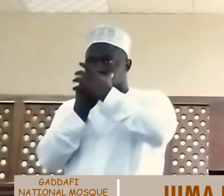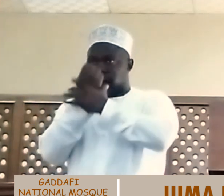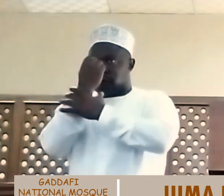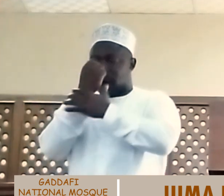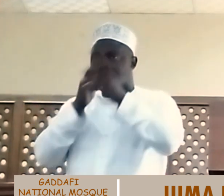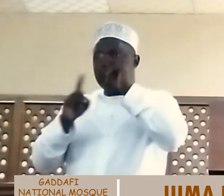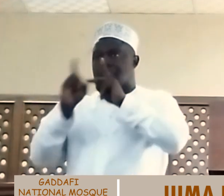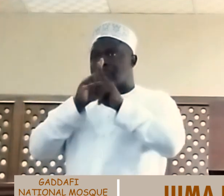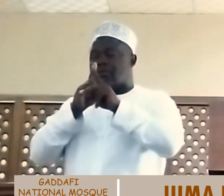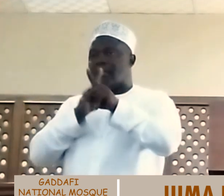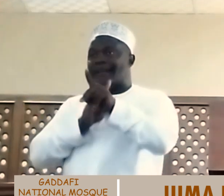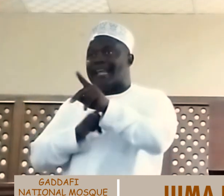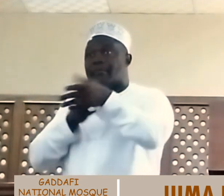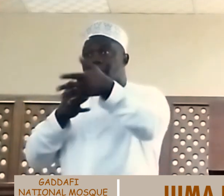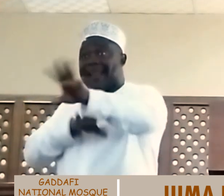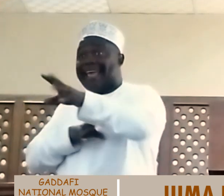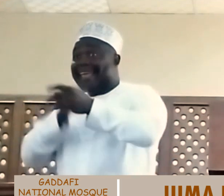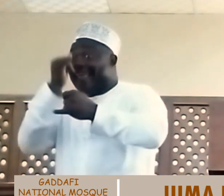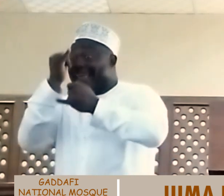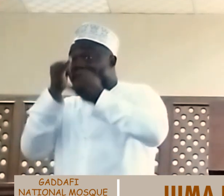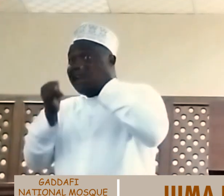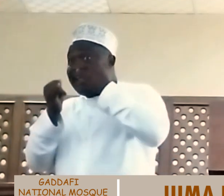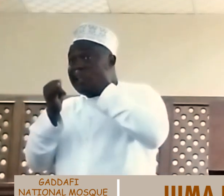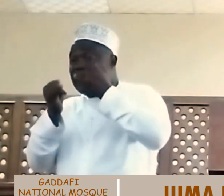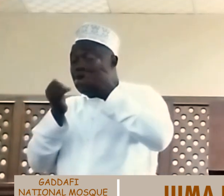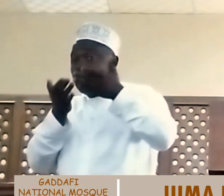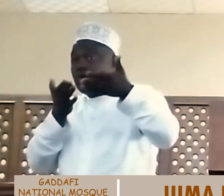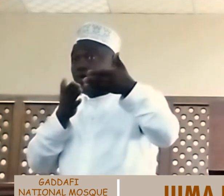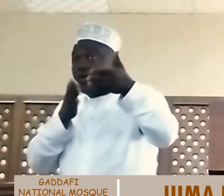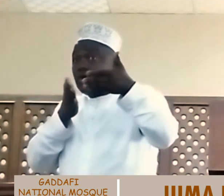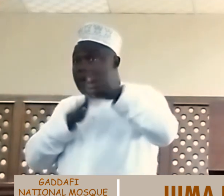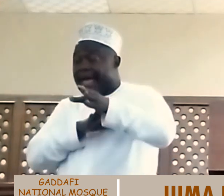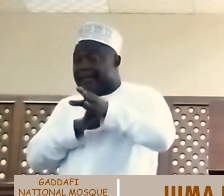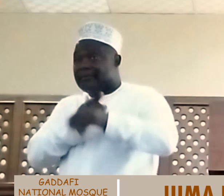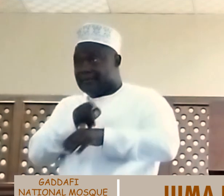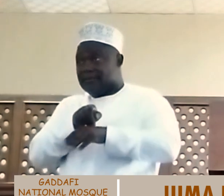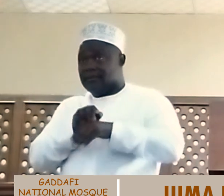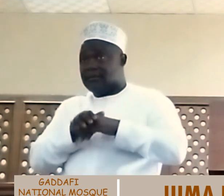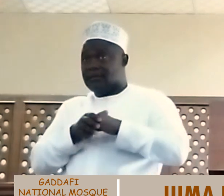abantu abaafa ku lunaku lw'enkomerero, era